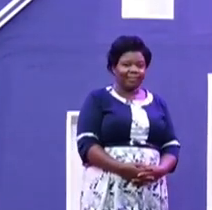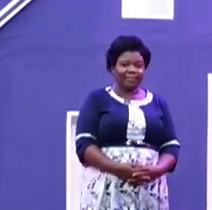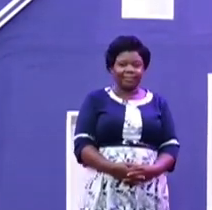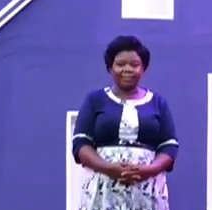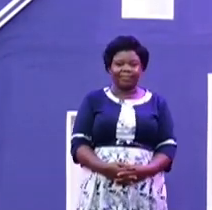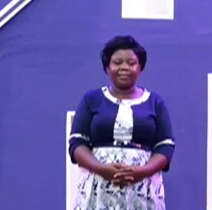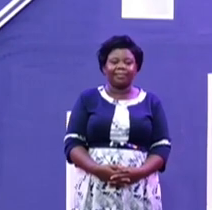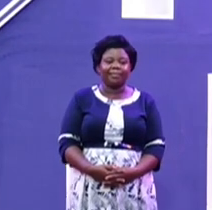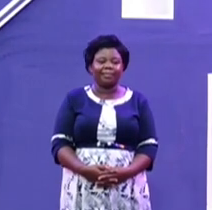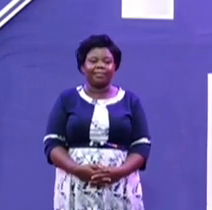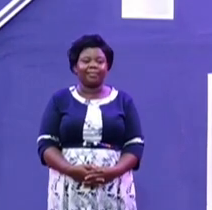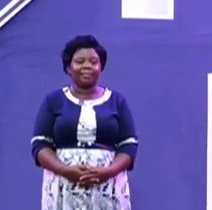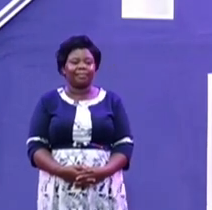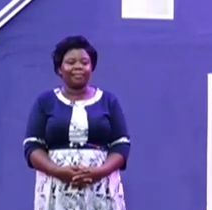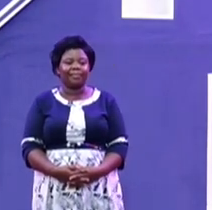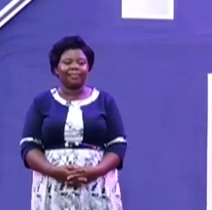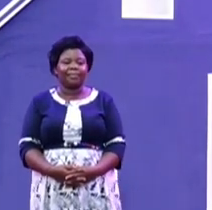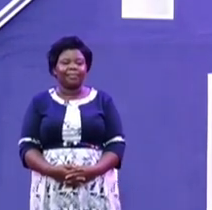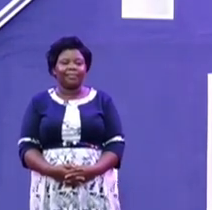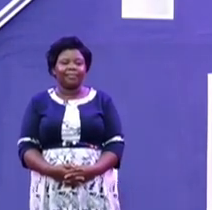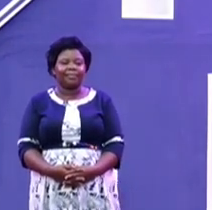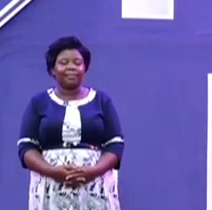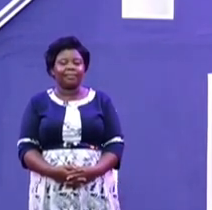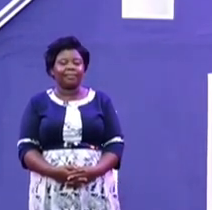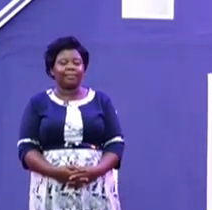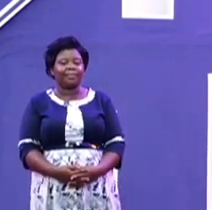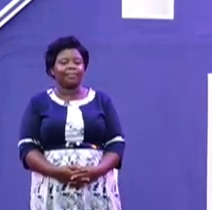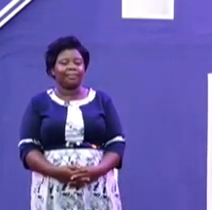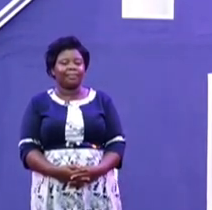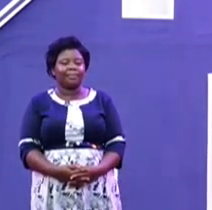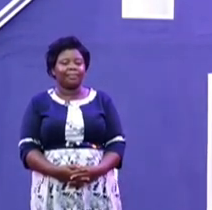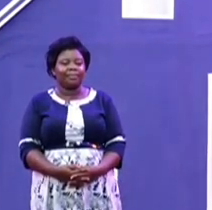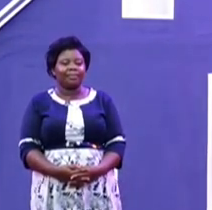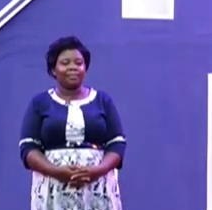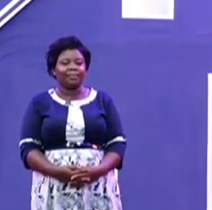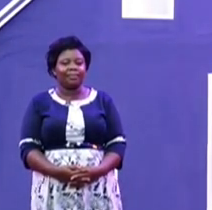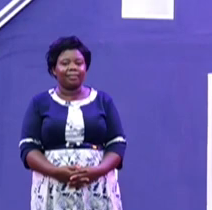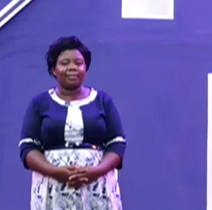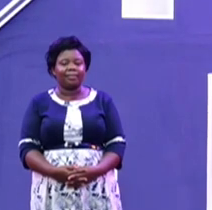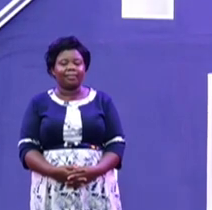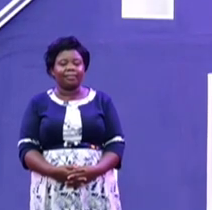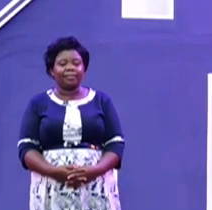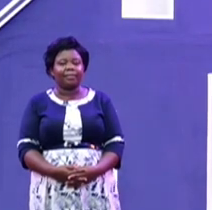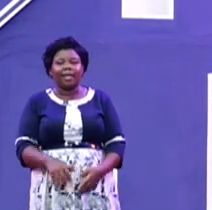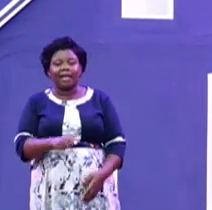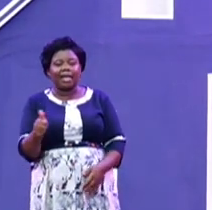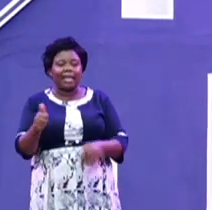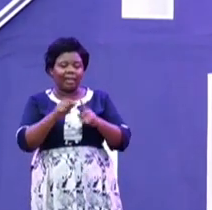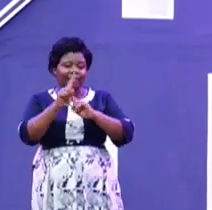amiina bannayina okubuuza ekibuuzo ekibuuzo kyenyinza okuba nga mbuuza nti